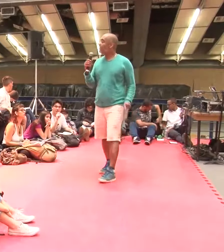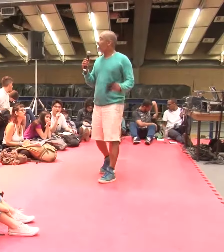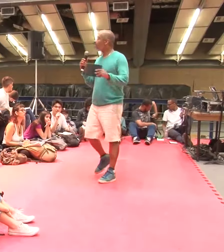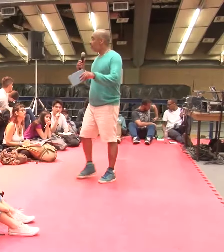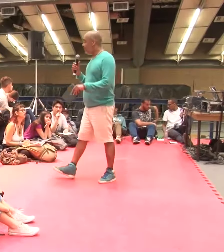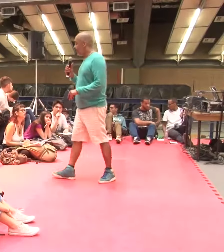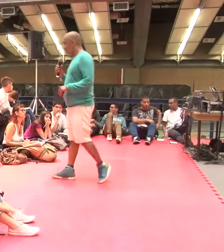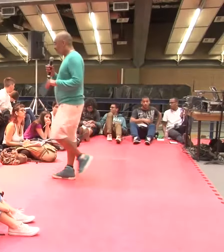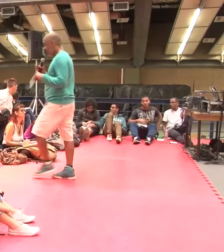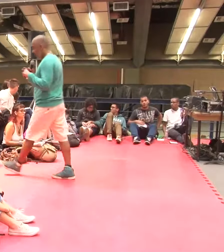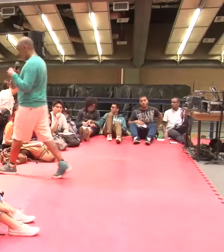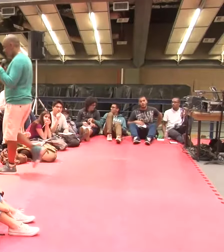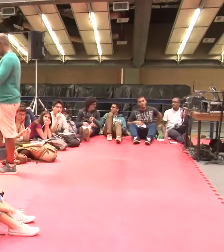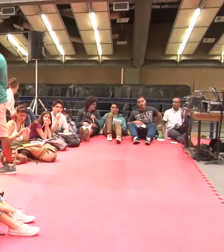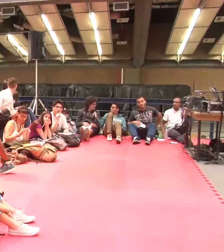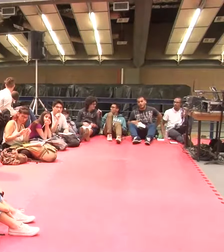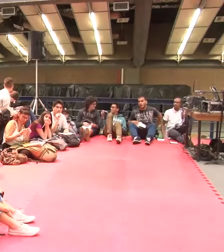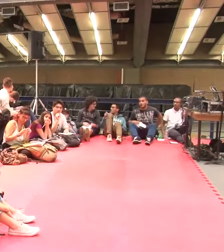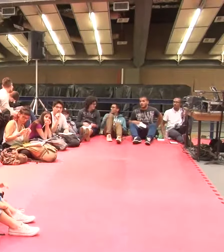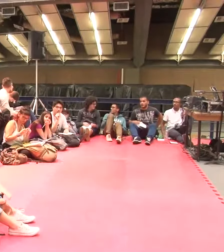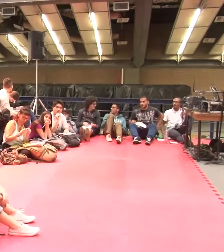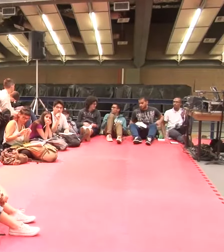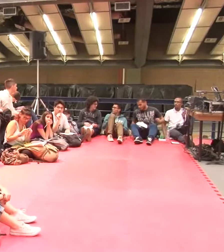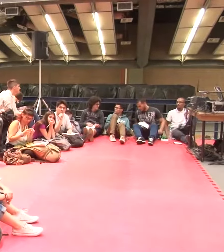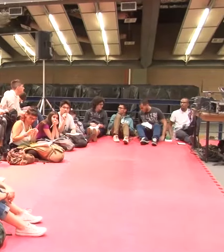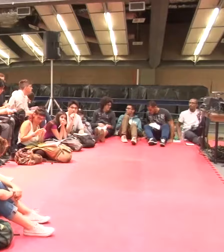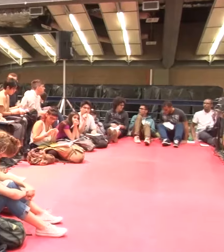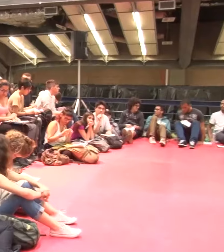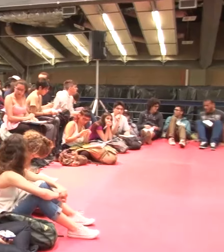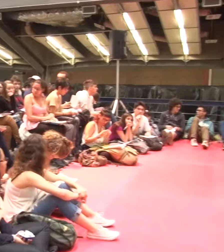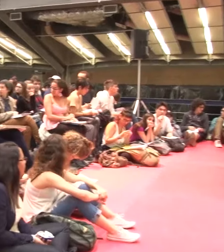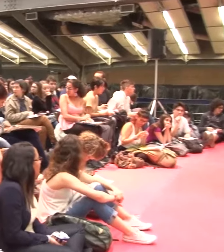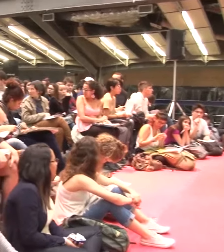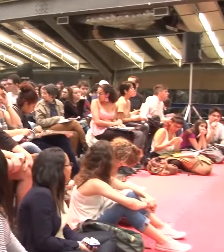Será que do negativo eu não consigo construir algo de positivo?